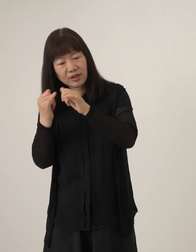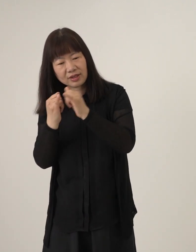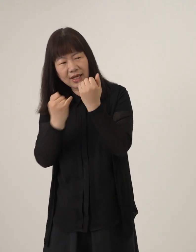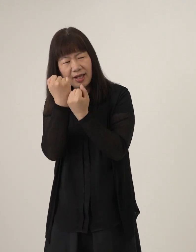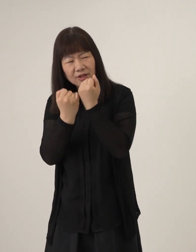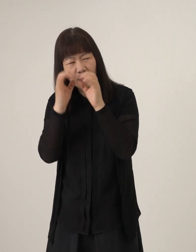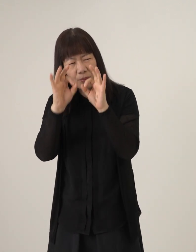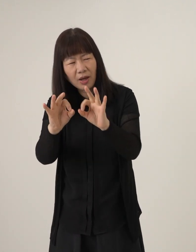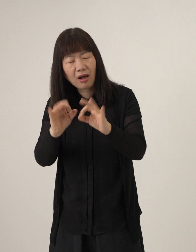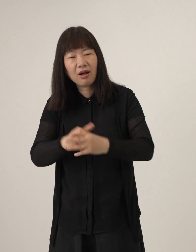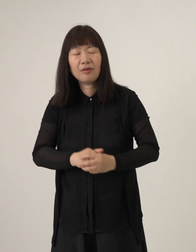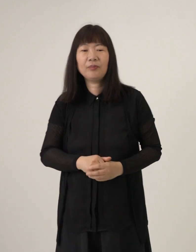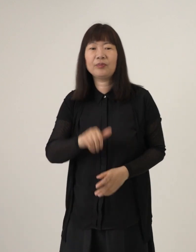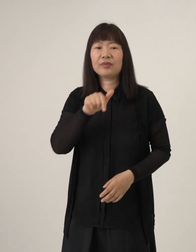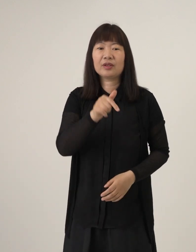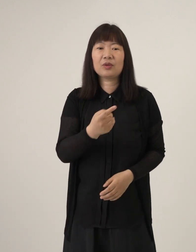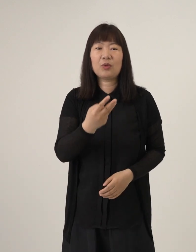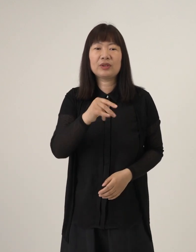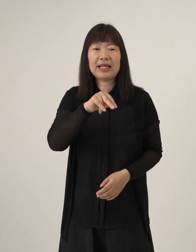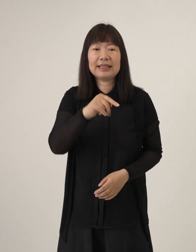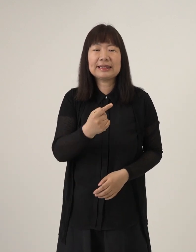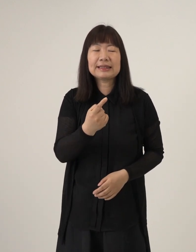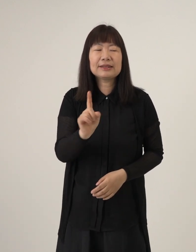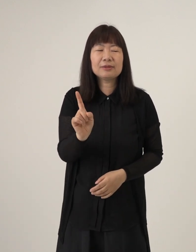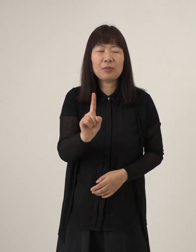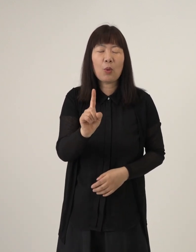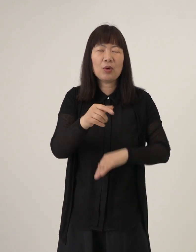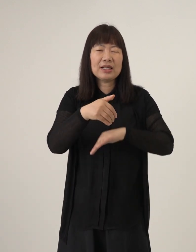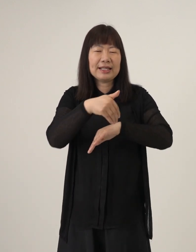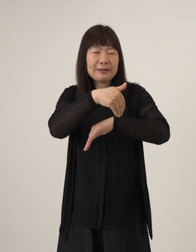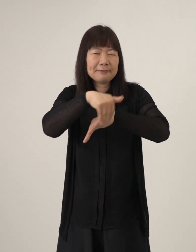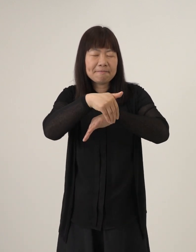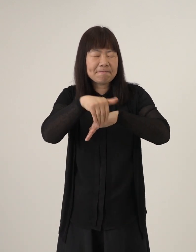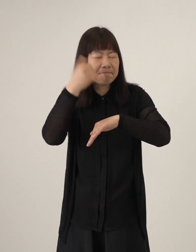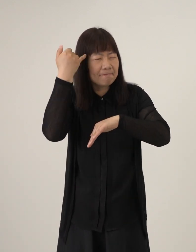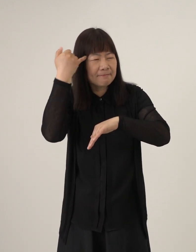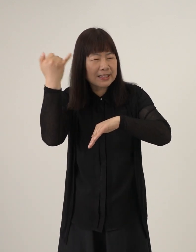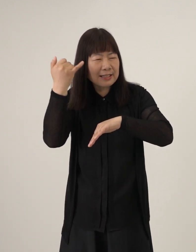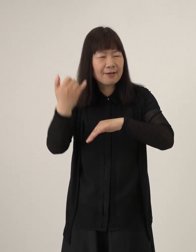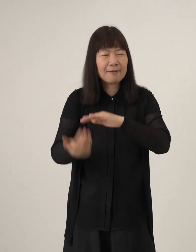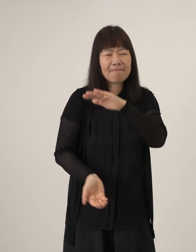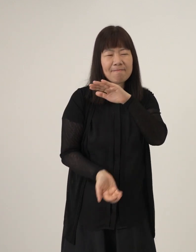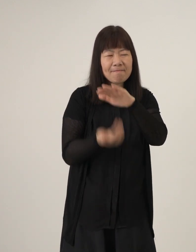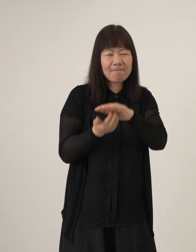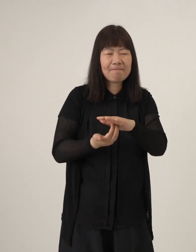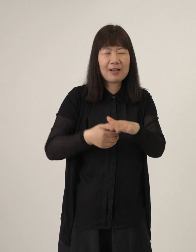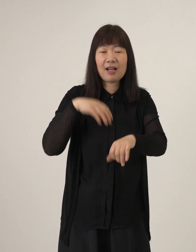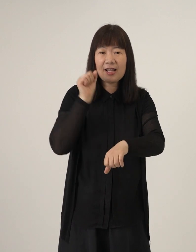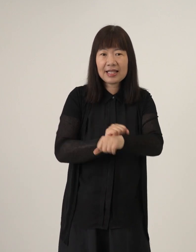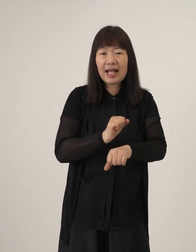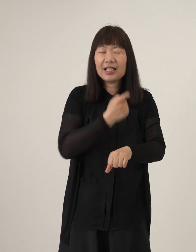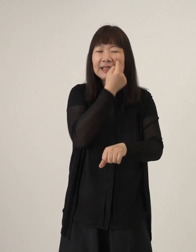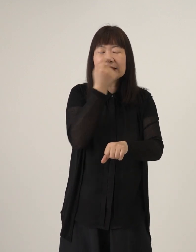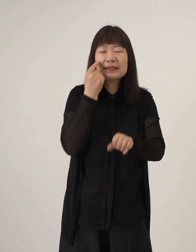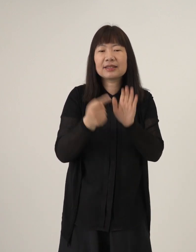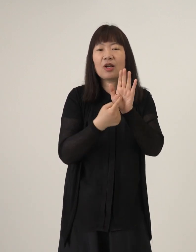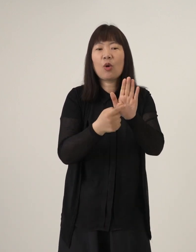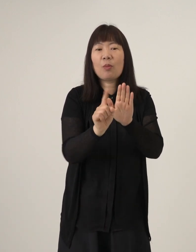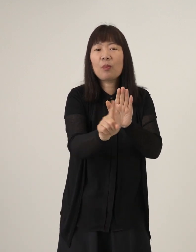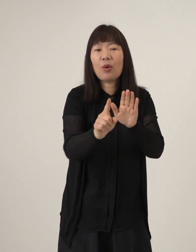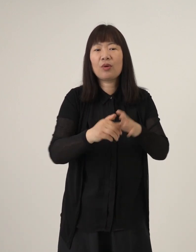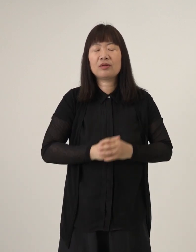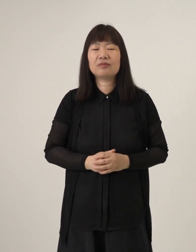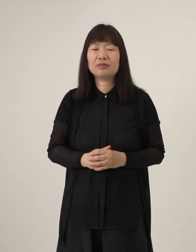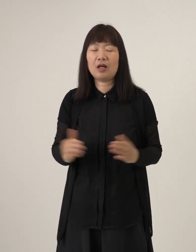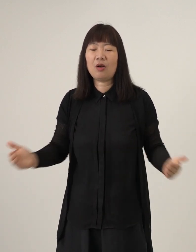이 고레스가 굉장한 전략가라는 것이 발견된 게 뭐냐면